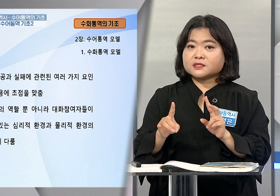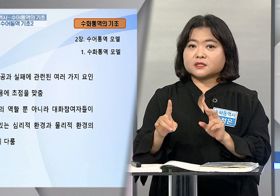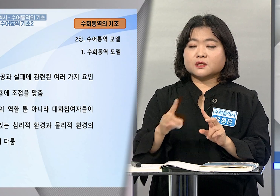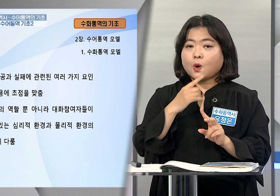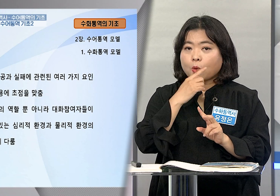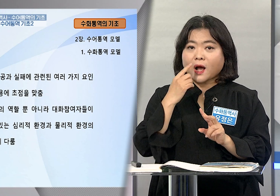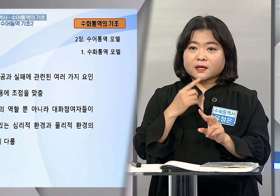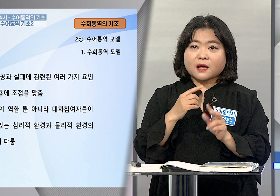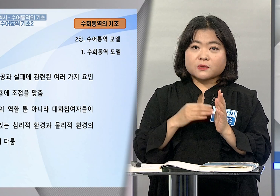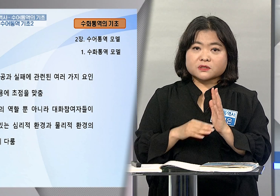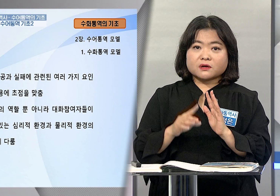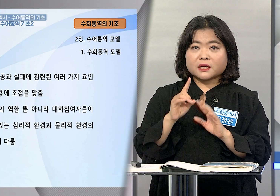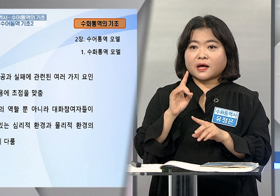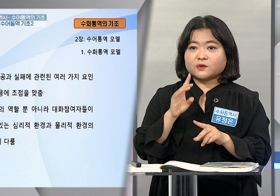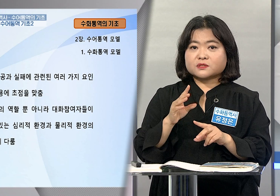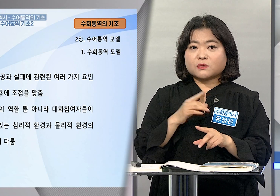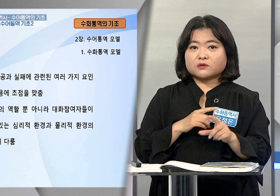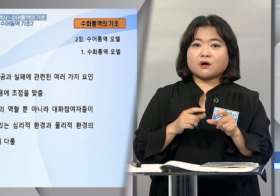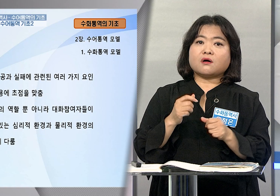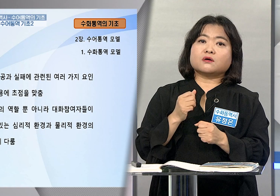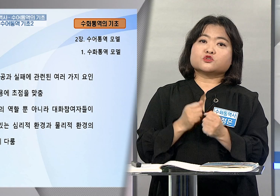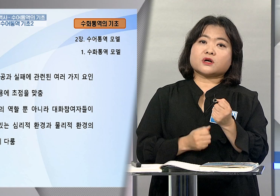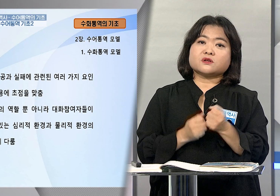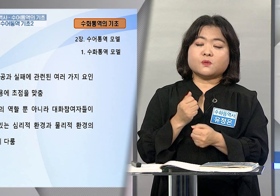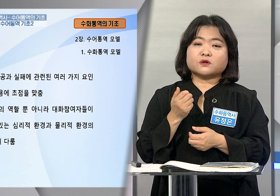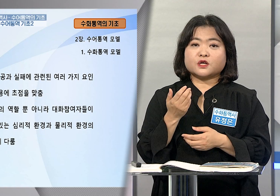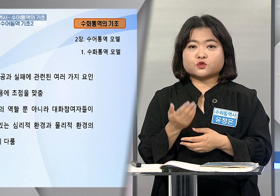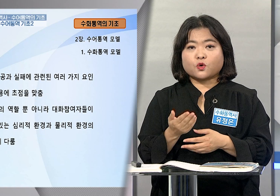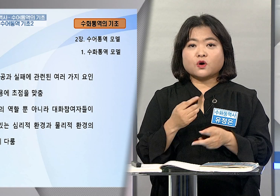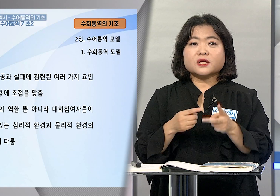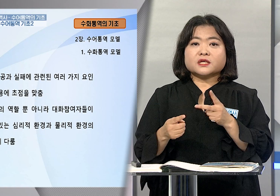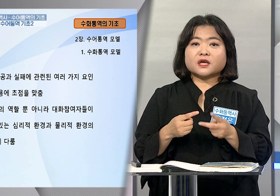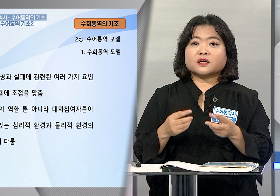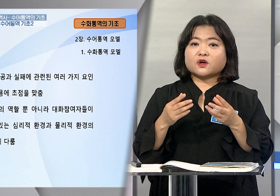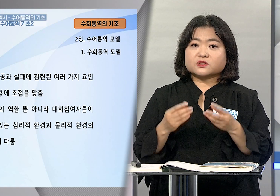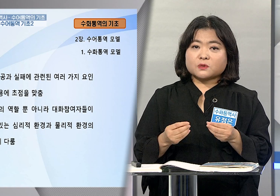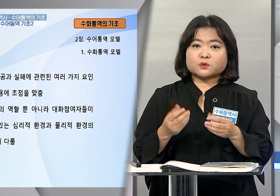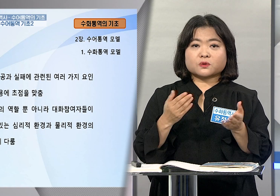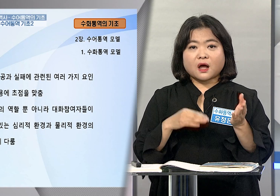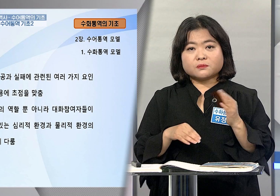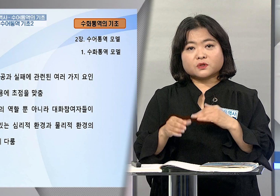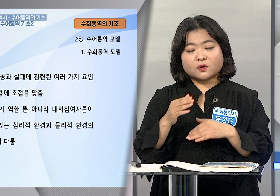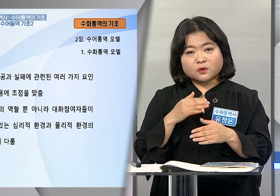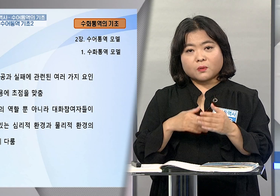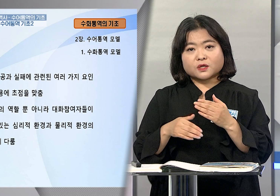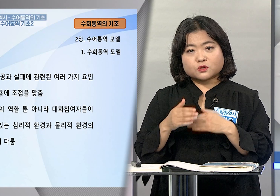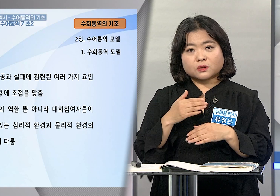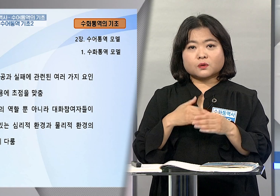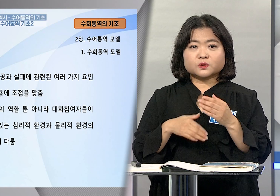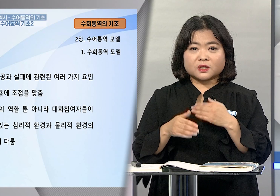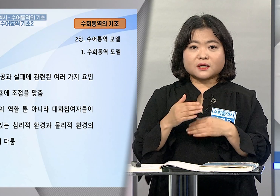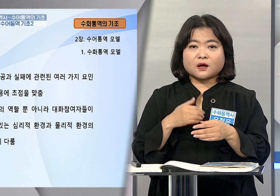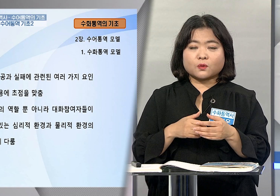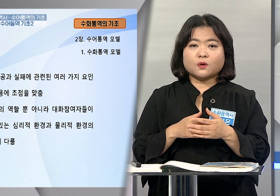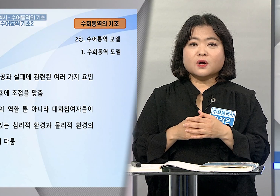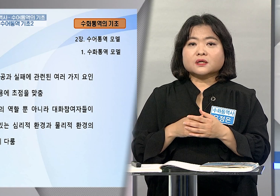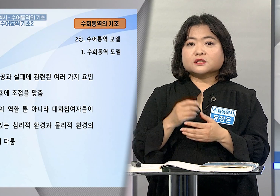됐는지를 확인하면서 이해가 안 됐으면 더 추가 설명을 해주고 이해가 되었으면 또 다음 더 넘어가서 통역을 하고 그걸